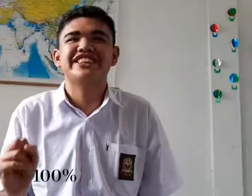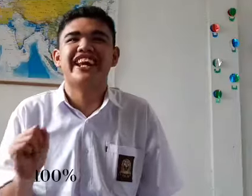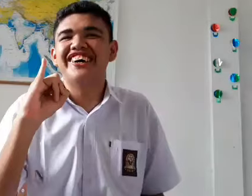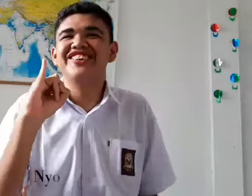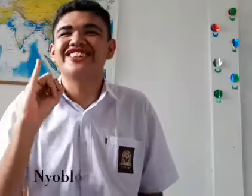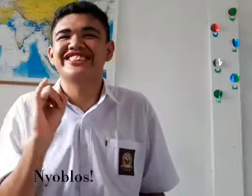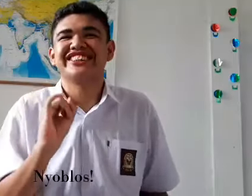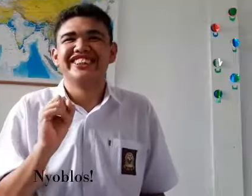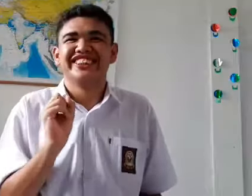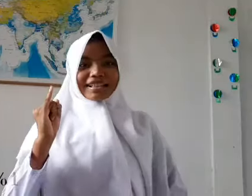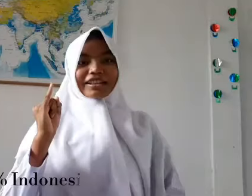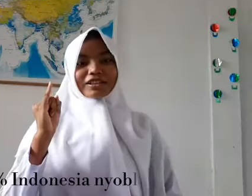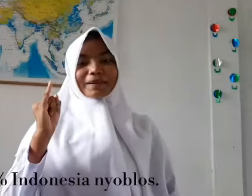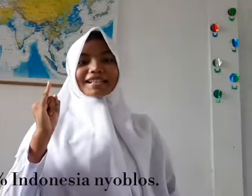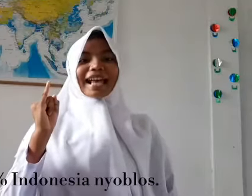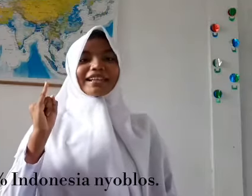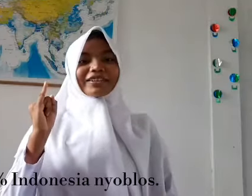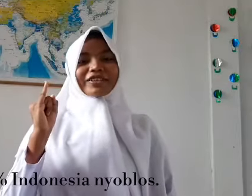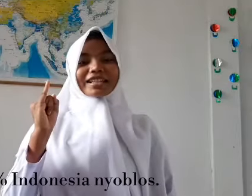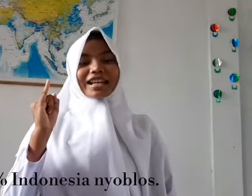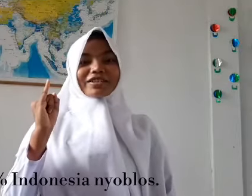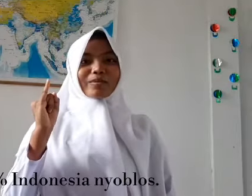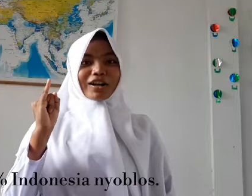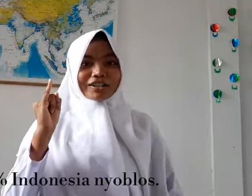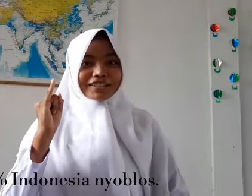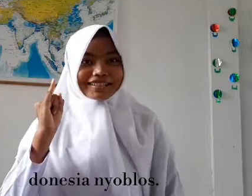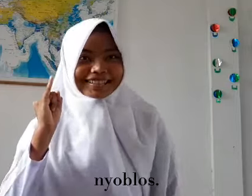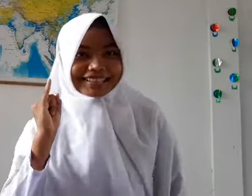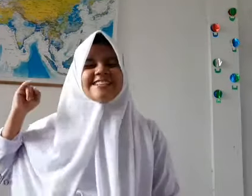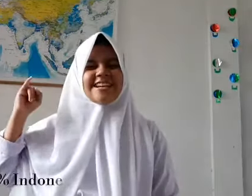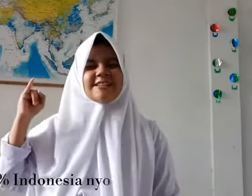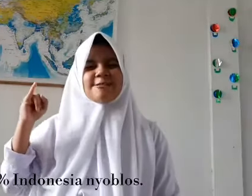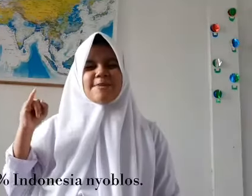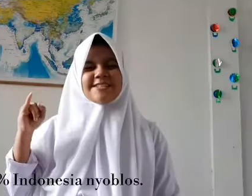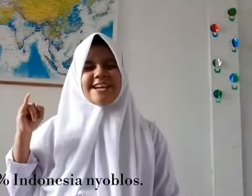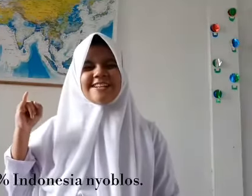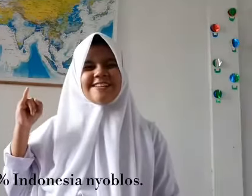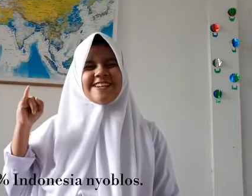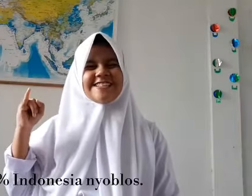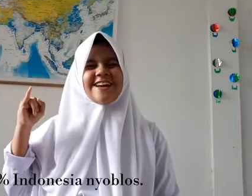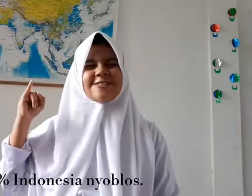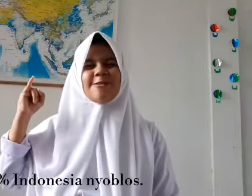100%. Tonggos. 100% Indonesia dewasa. 100% Indonesia.